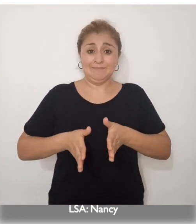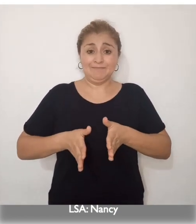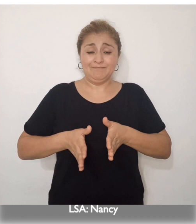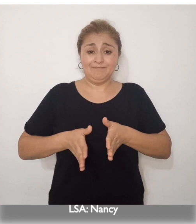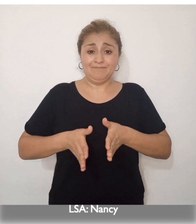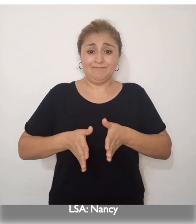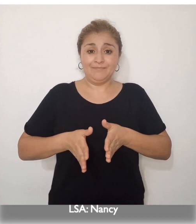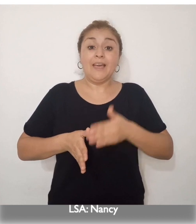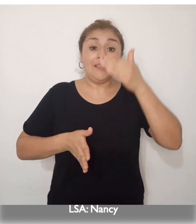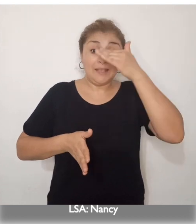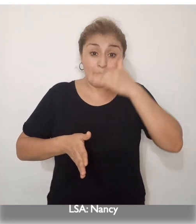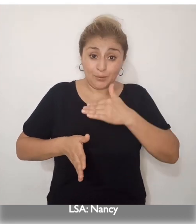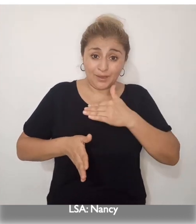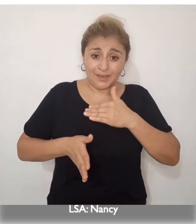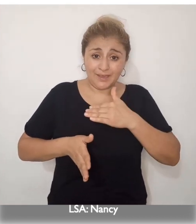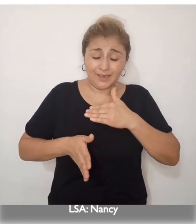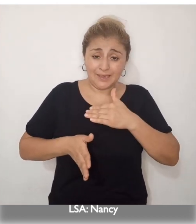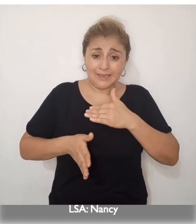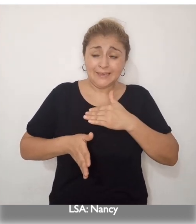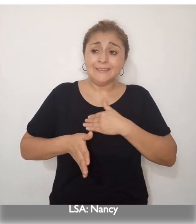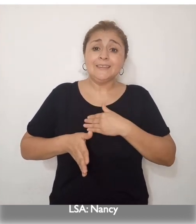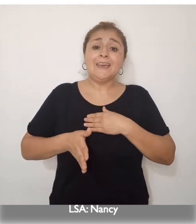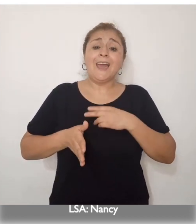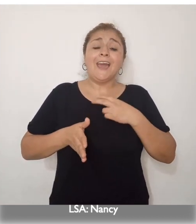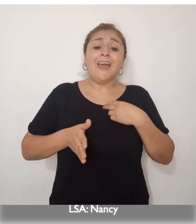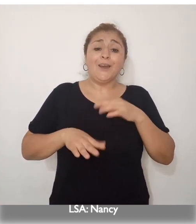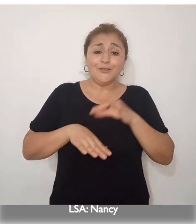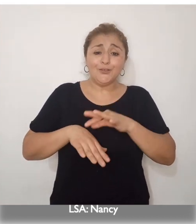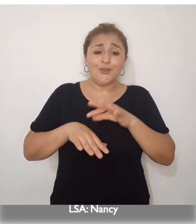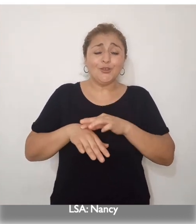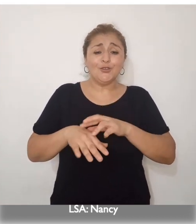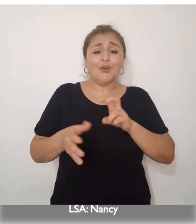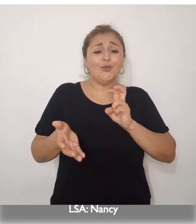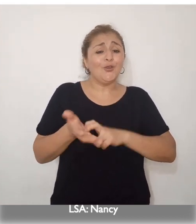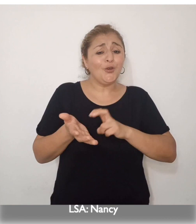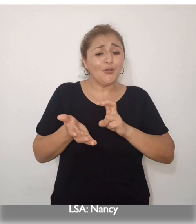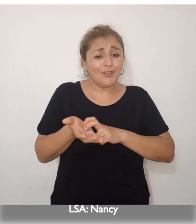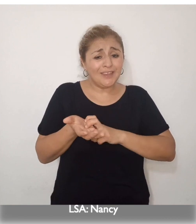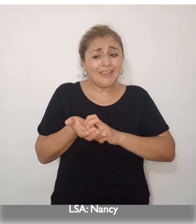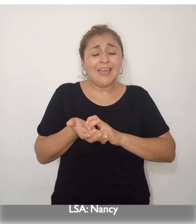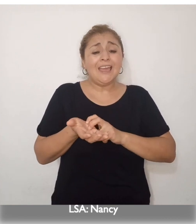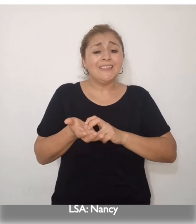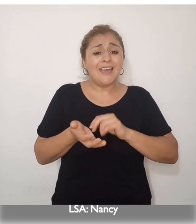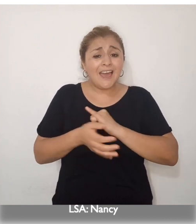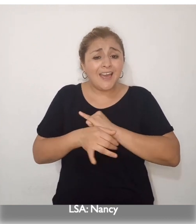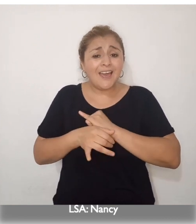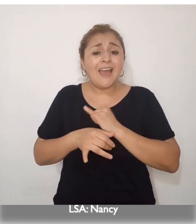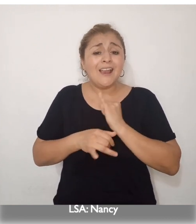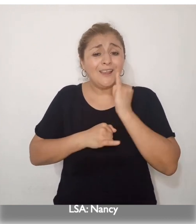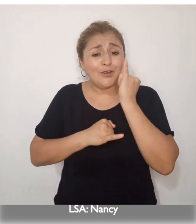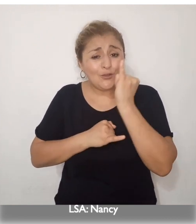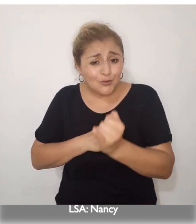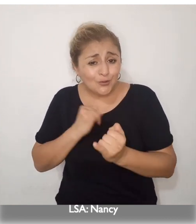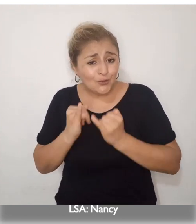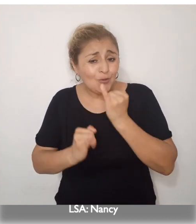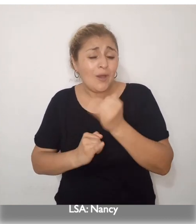a mi mamá le dieron una de las noticias que ninguna mamá quiere oír le